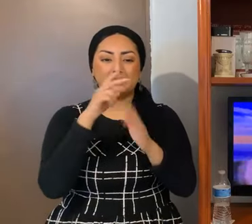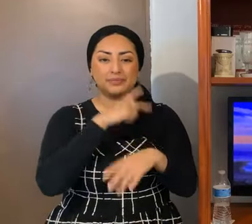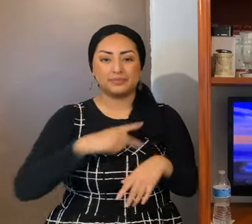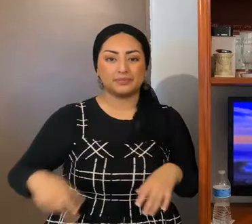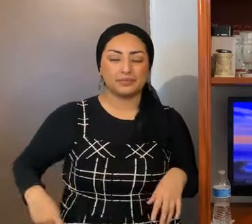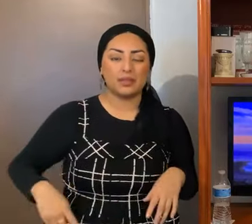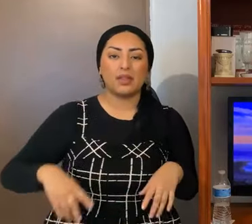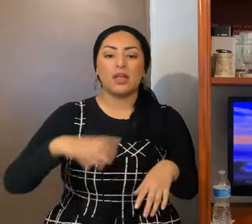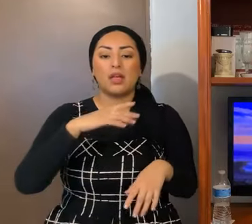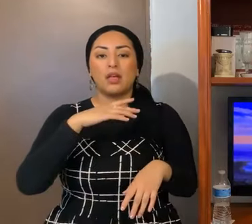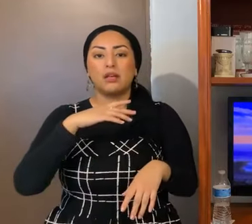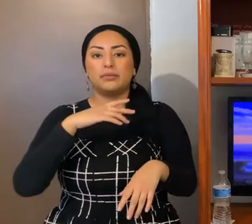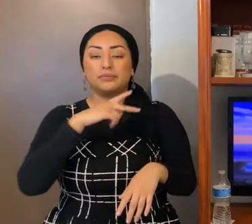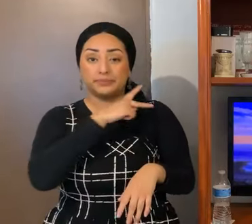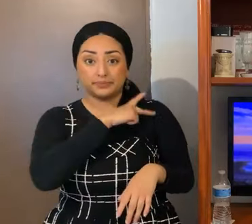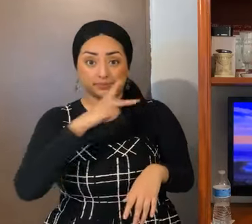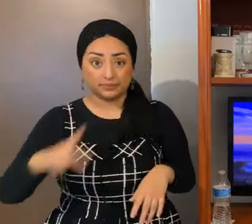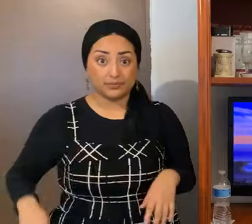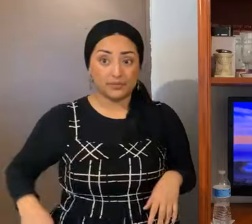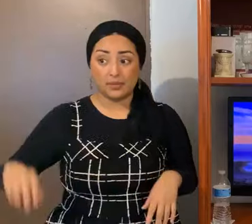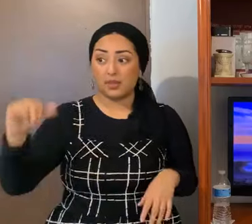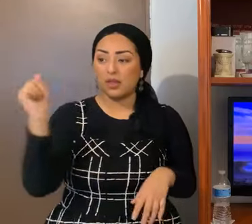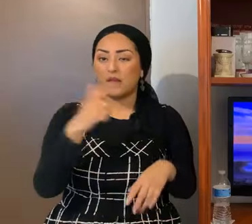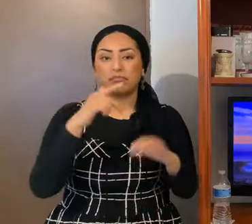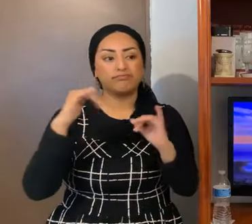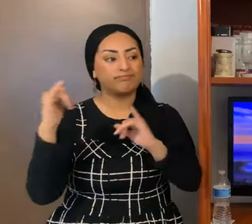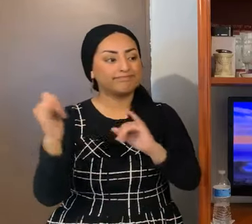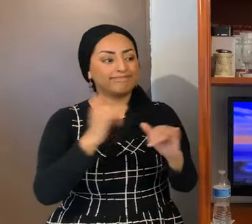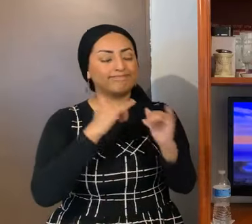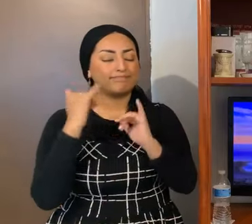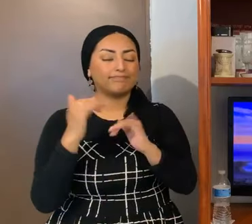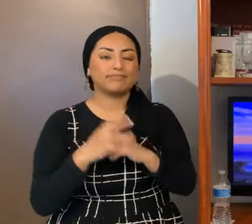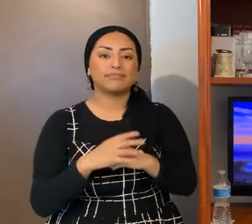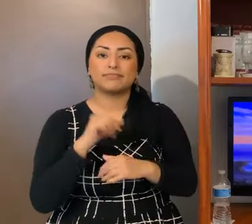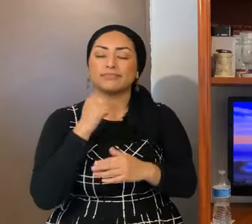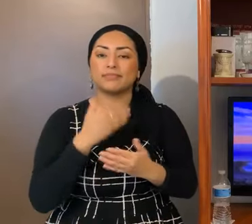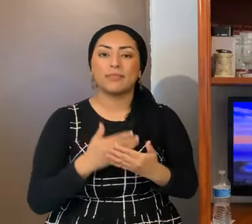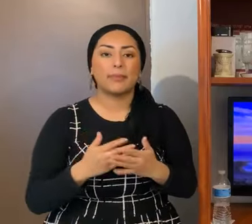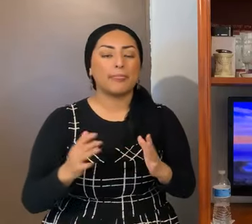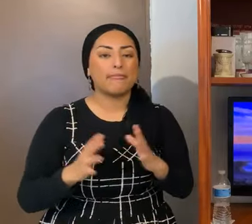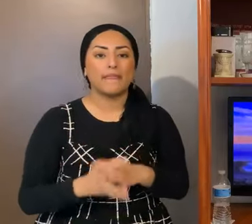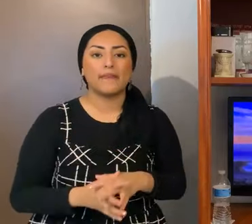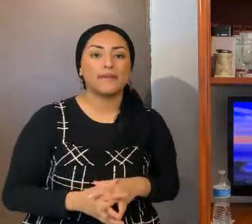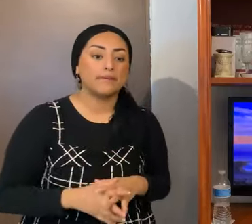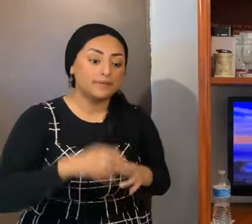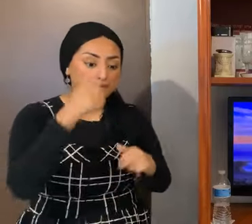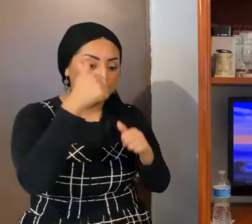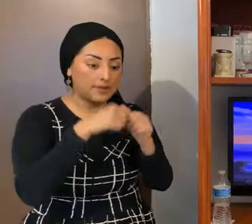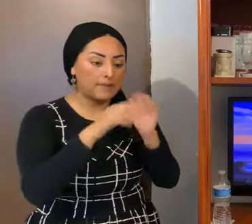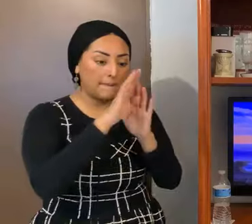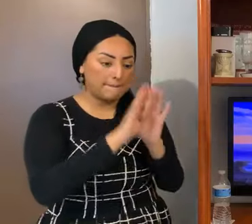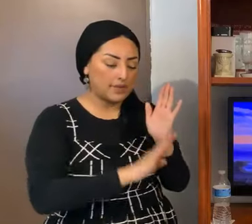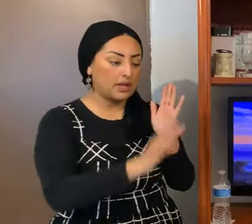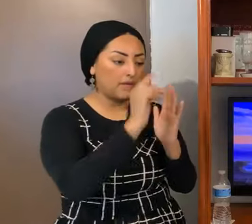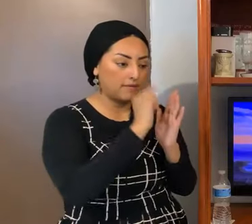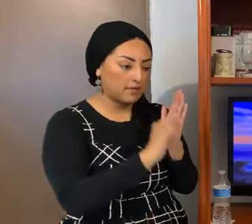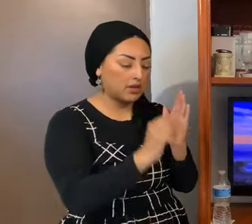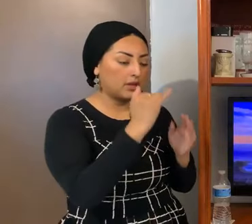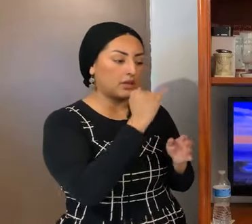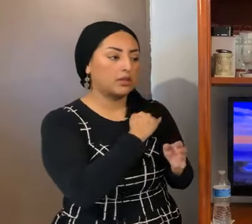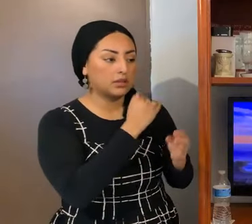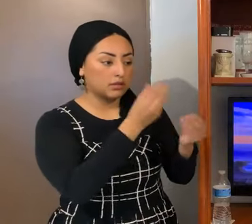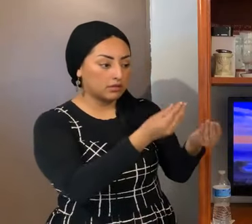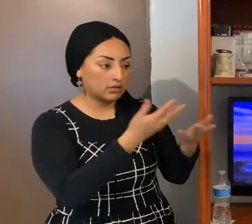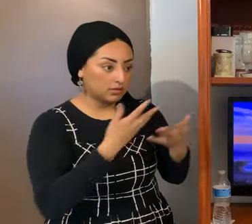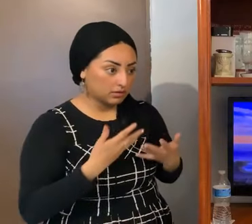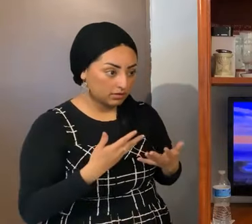los príncipes y el pueblo, todos caían en esto. Y eso no debe de ser así. Recuerden la cita que nos dio nuestro amado